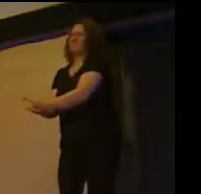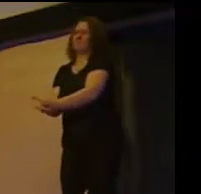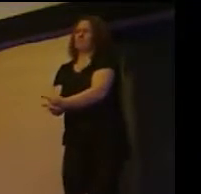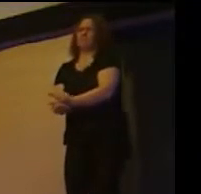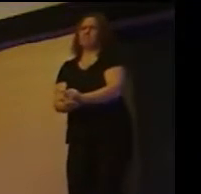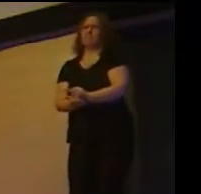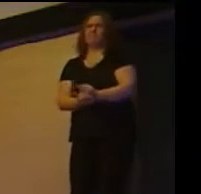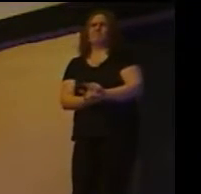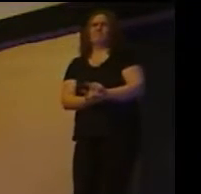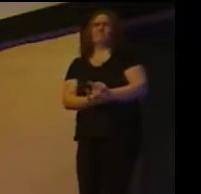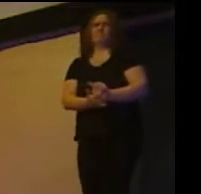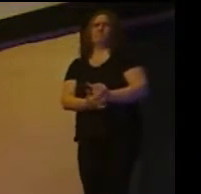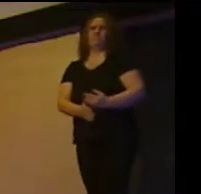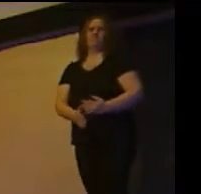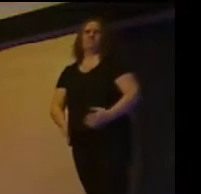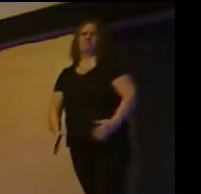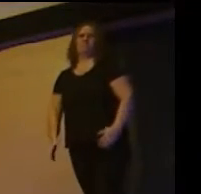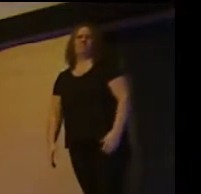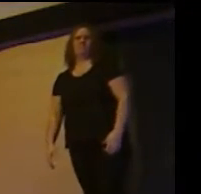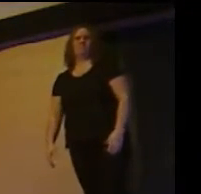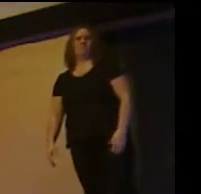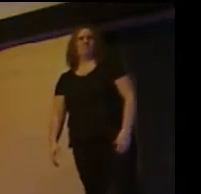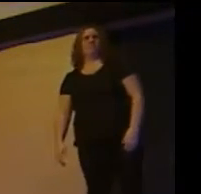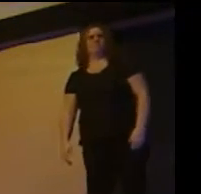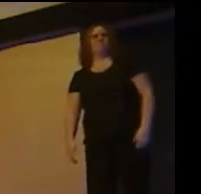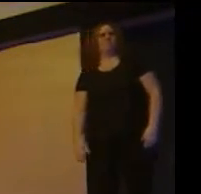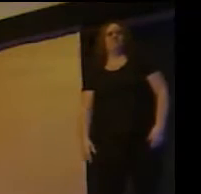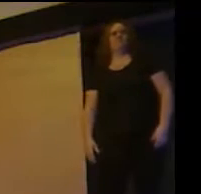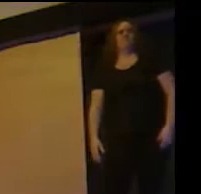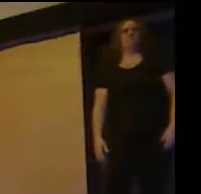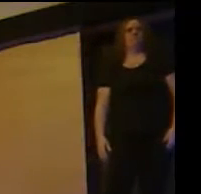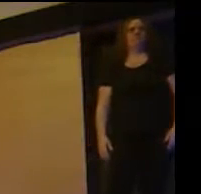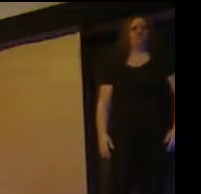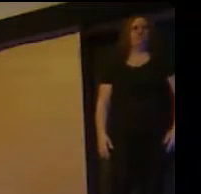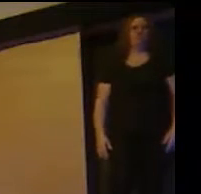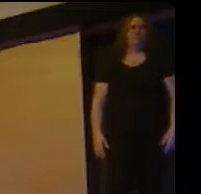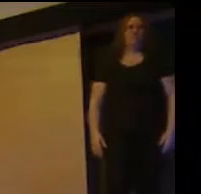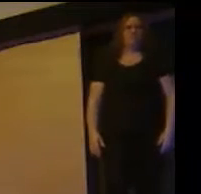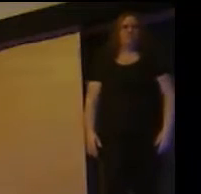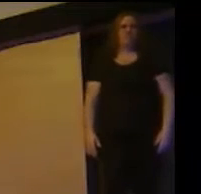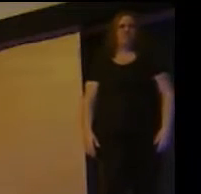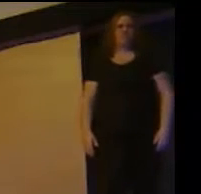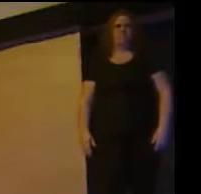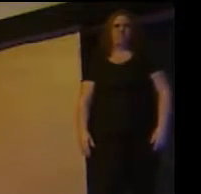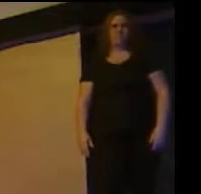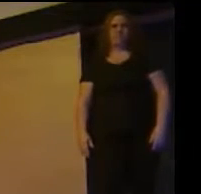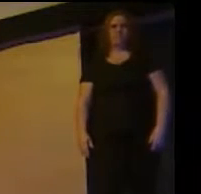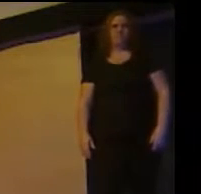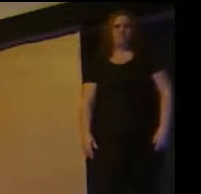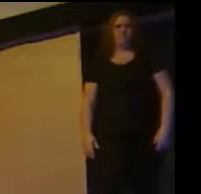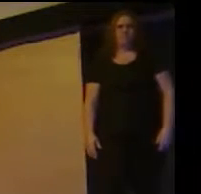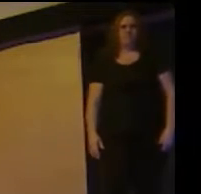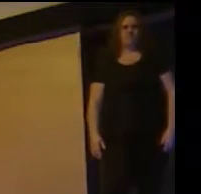Cuando el aliento es así, ya no quedan palabras, ni letras, ni silencios.